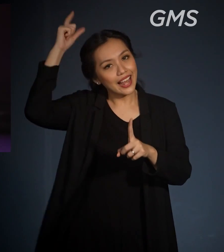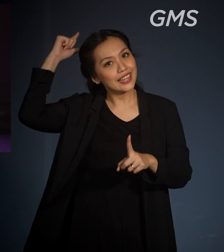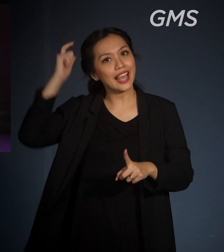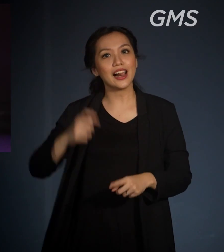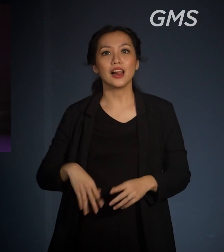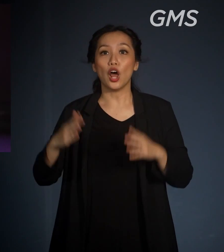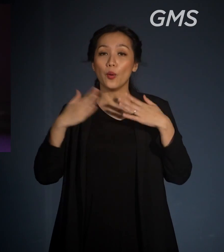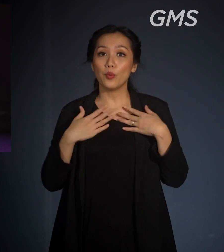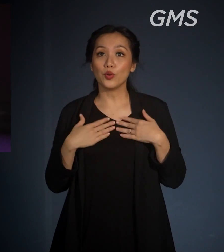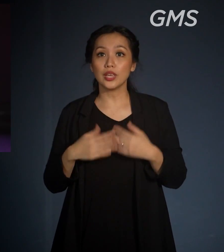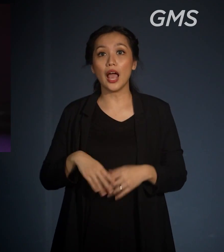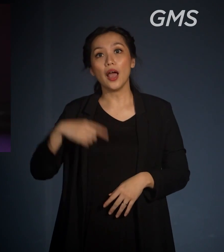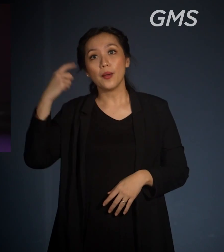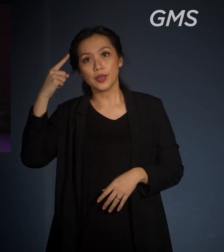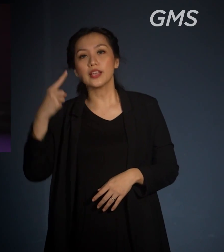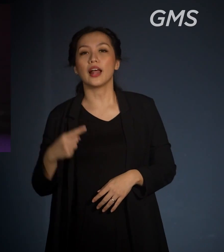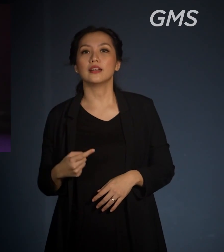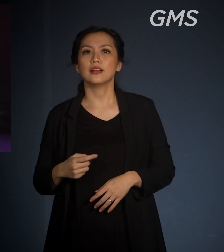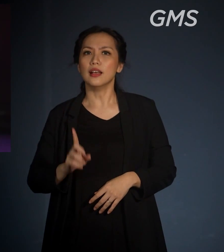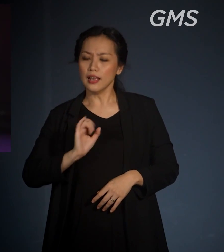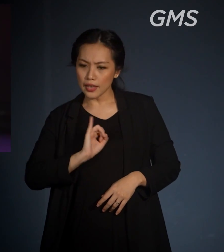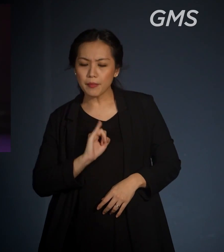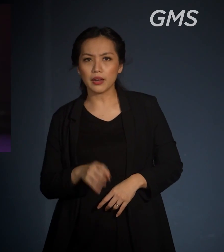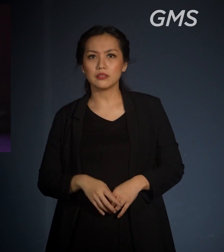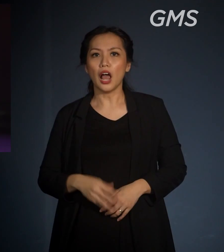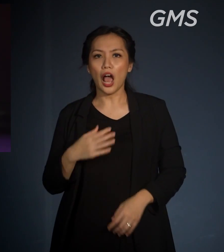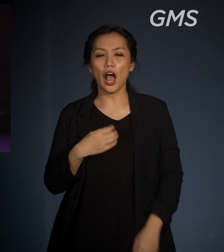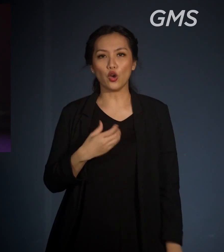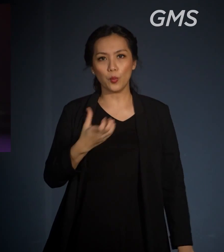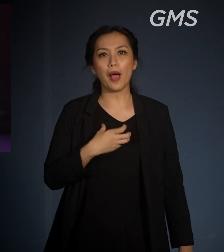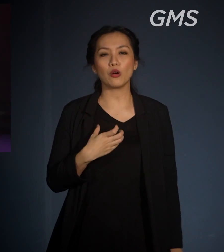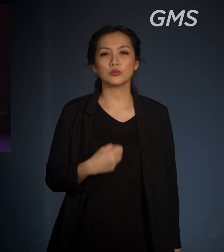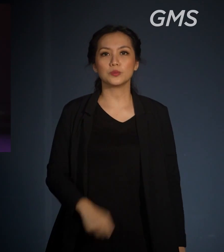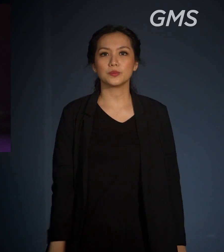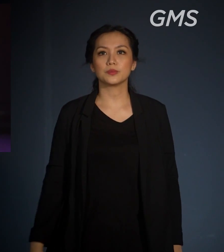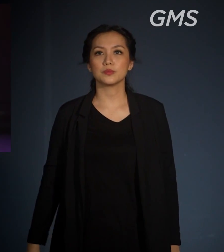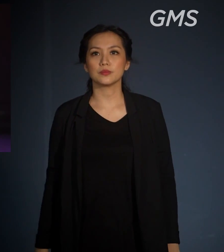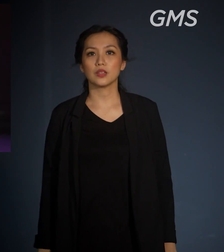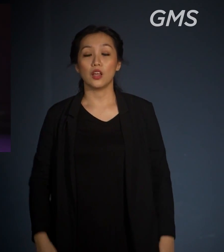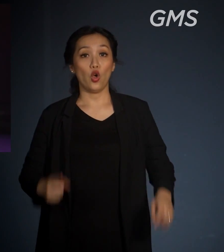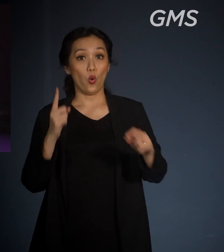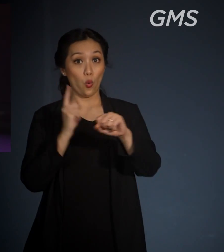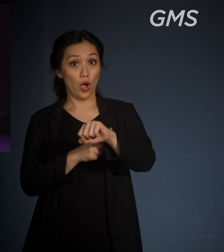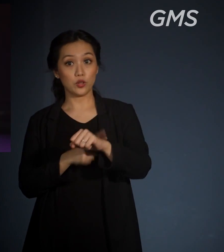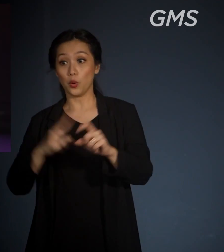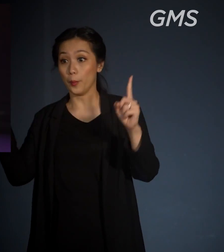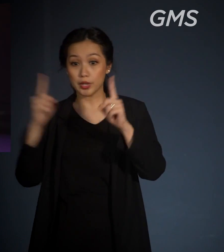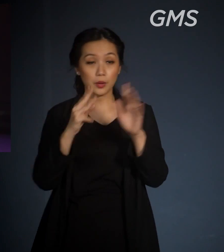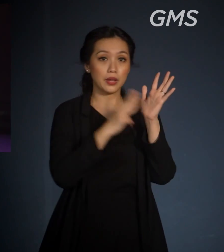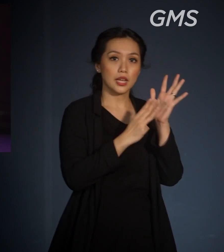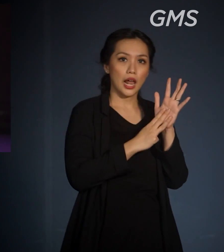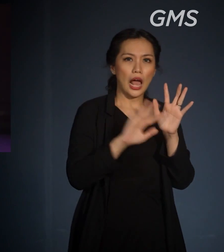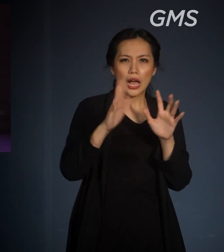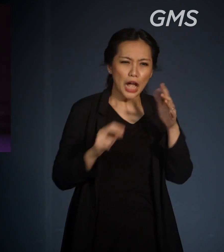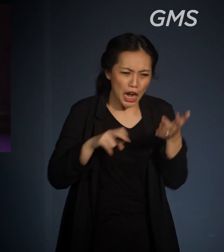mentalitas untuk tampil sebagai jawaban. Dia ketika ketemu dengan tantangan, dia tidak menghindarinya, tapi